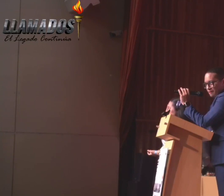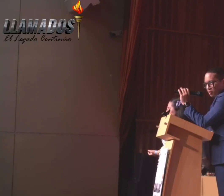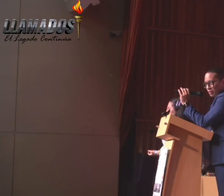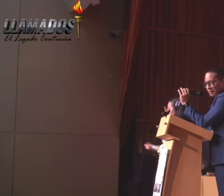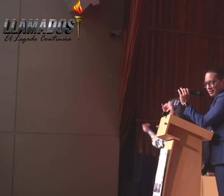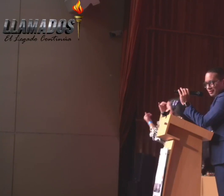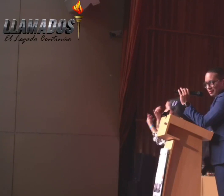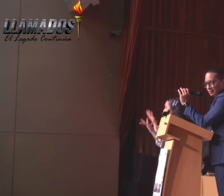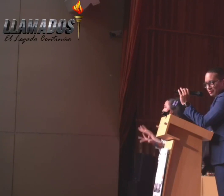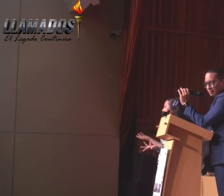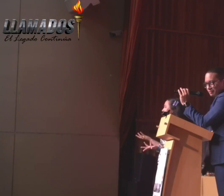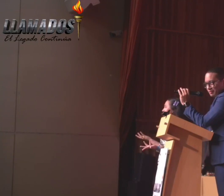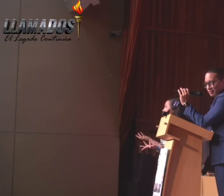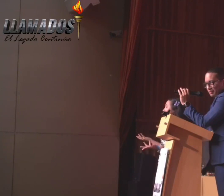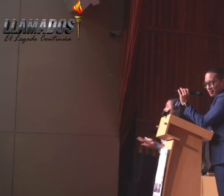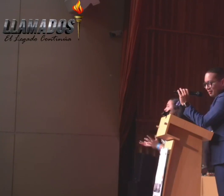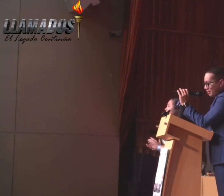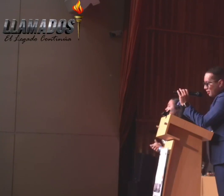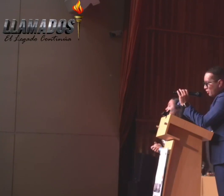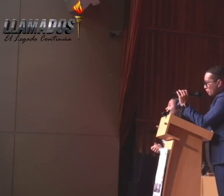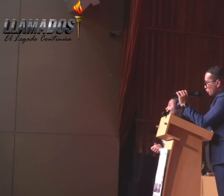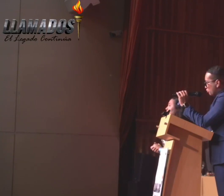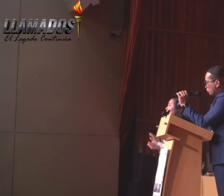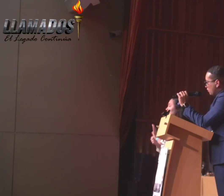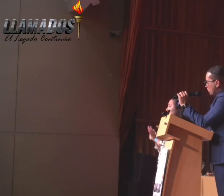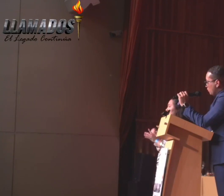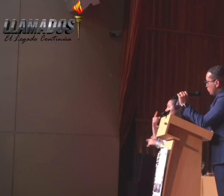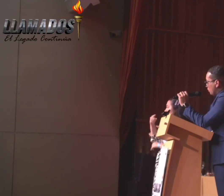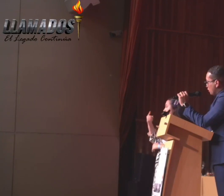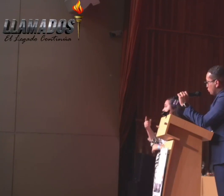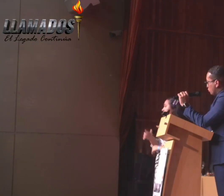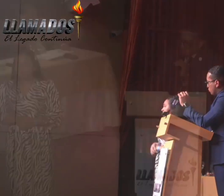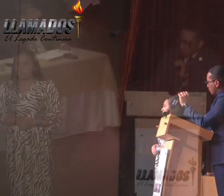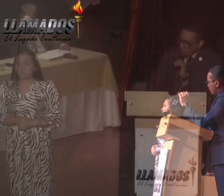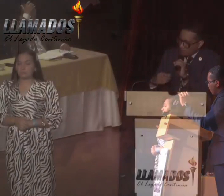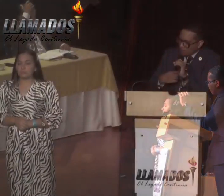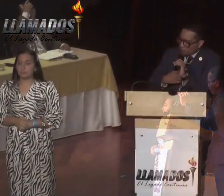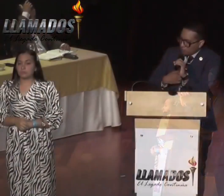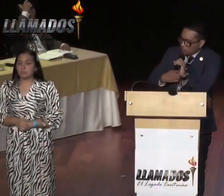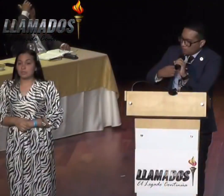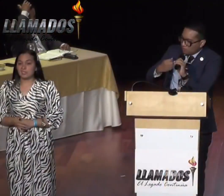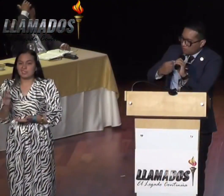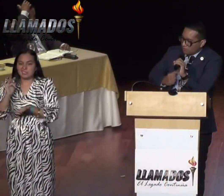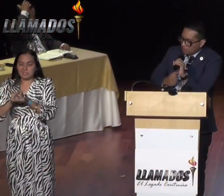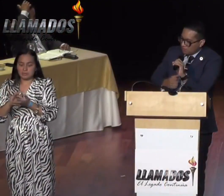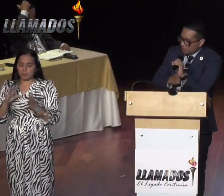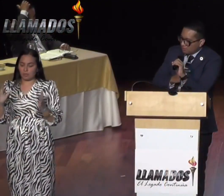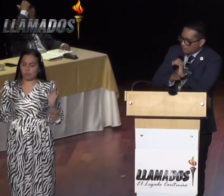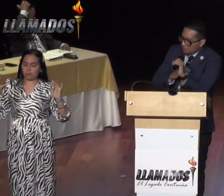Lo voy a decir. Cuando nosotros veníamos a un congreso, siempre andábamos,